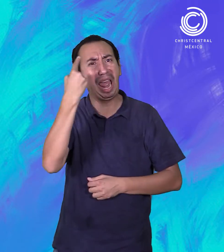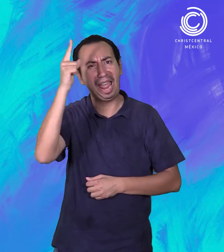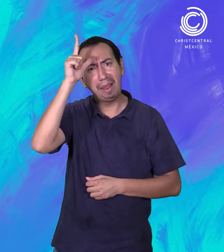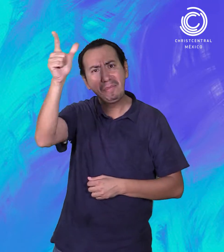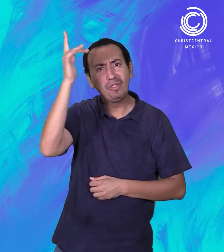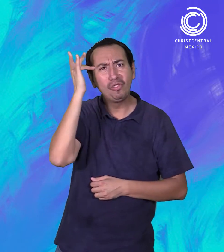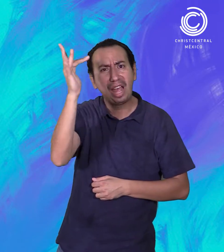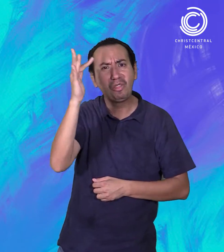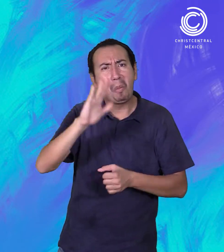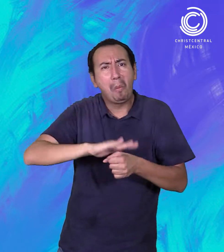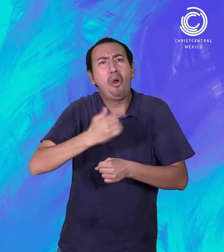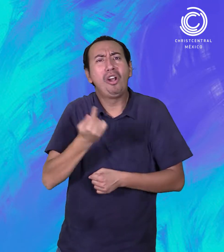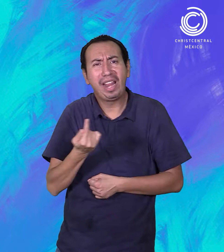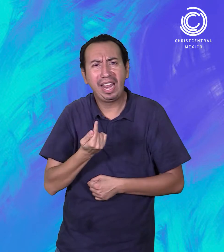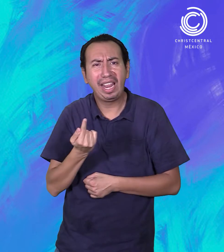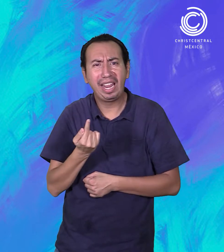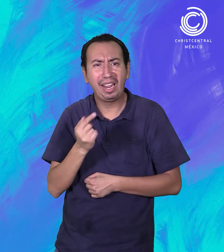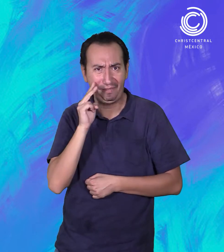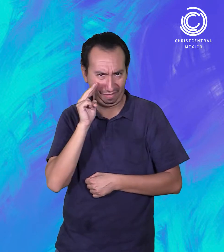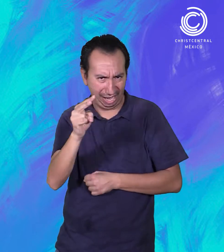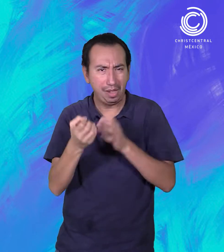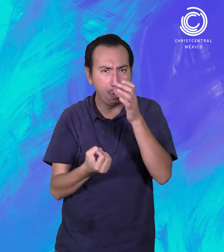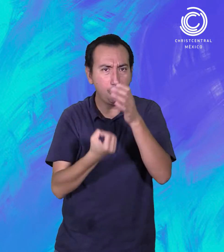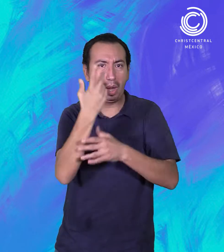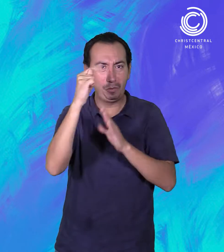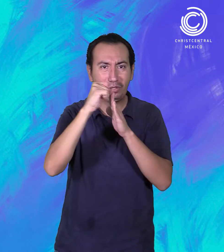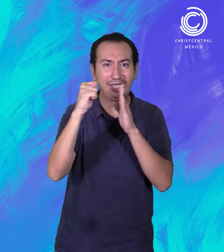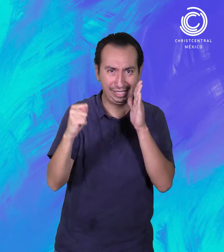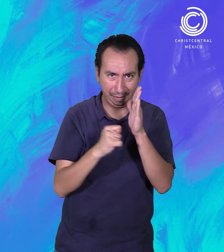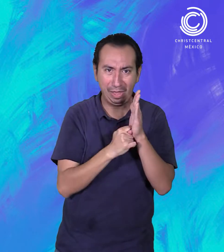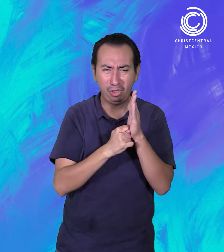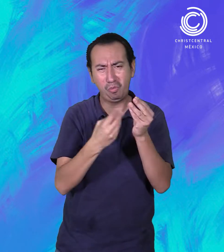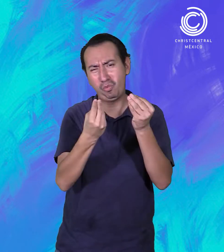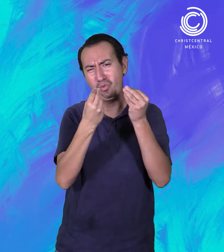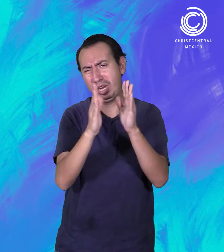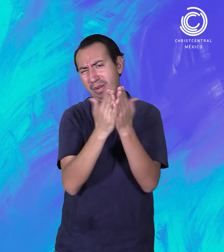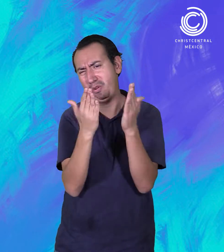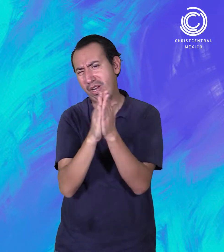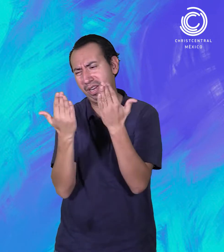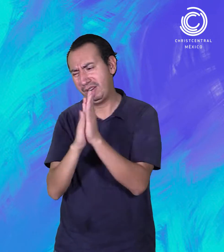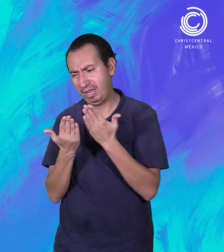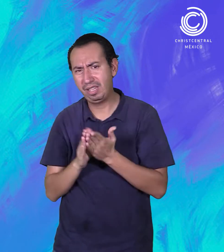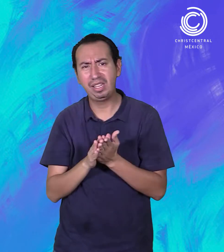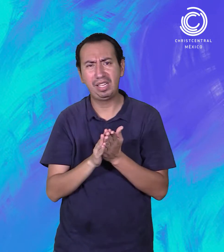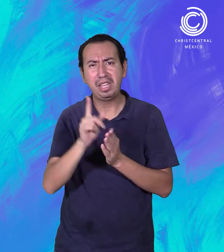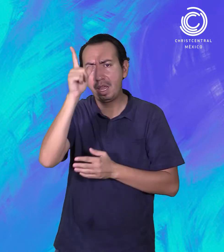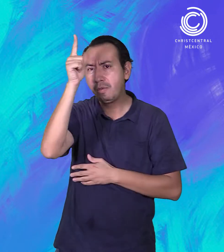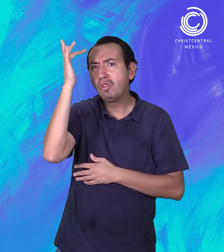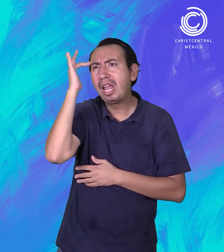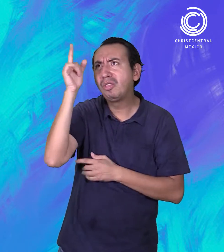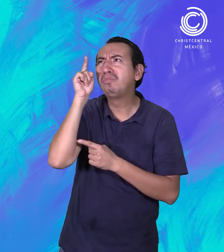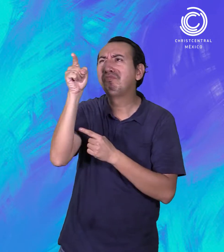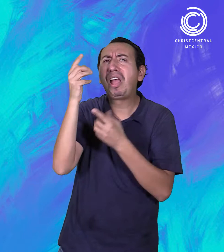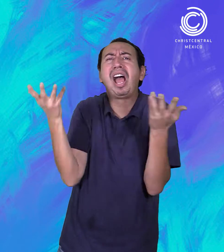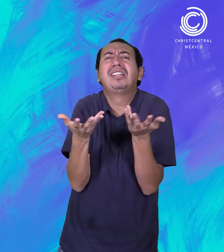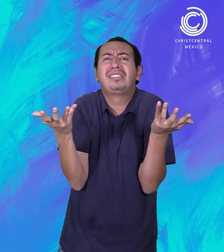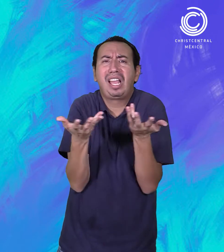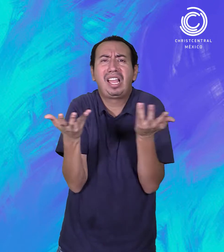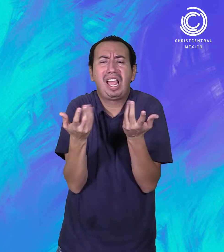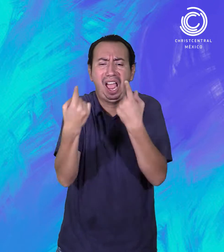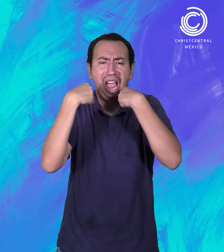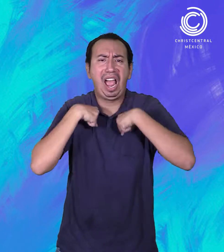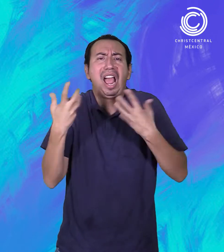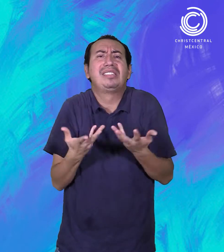Consolador? Si leemos a través de todo el Nuevo Testamento, hay muchos pasajes que nos hablan acerca de la labor del Espíritu Santo en